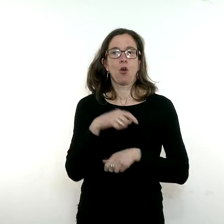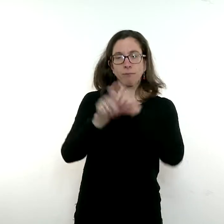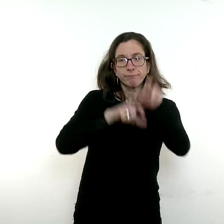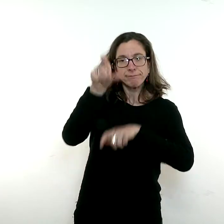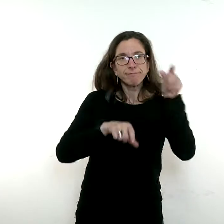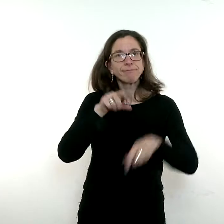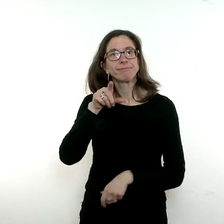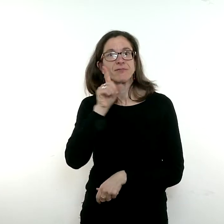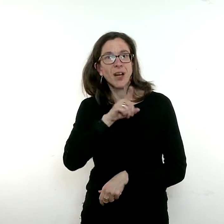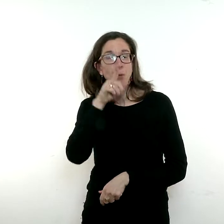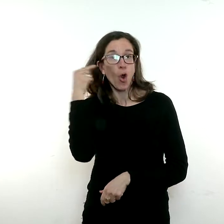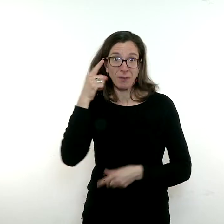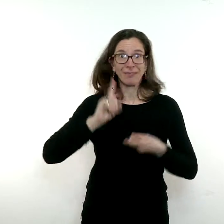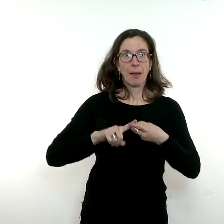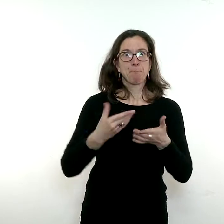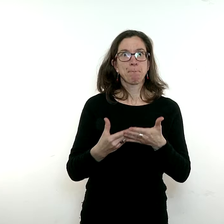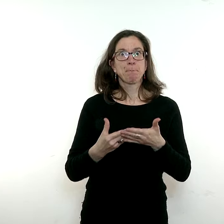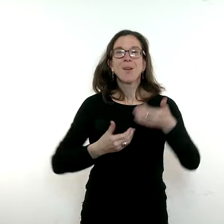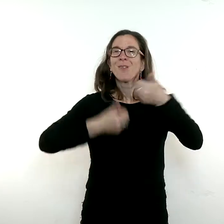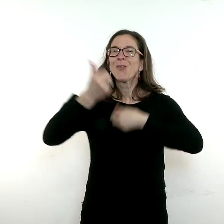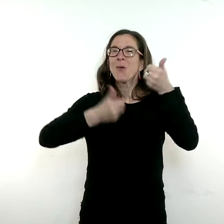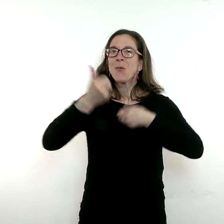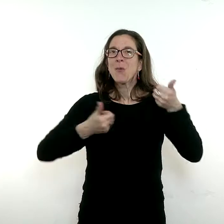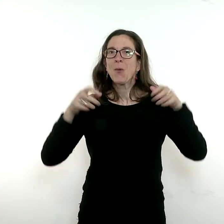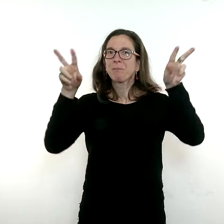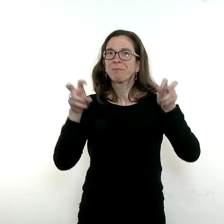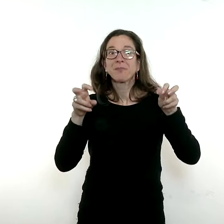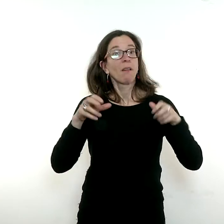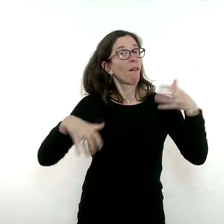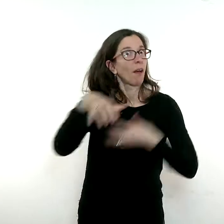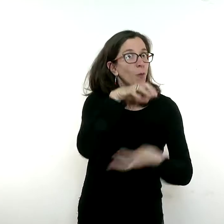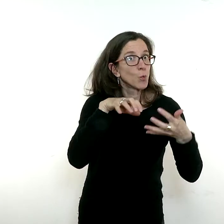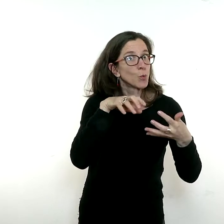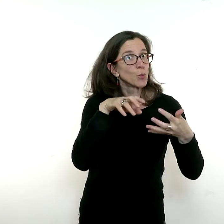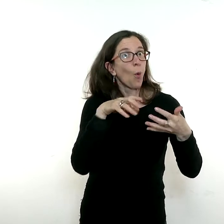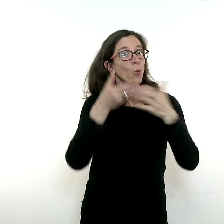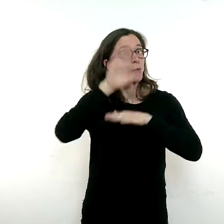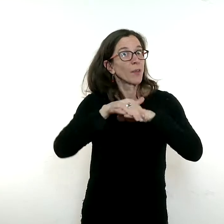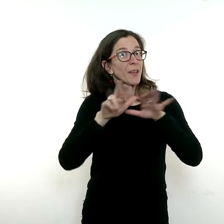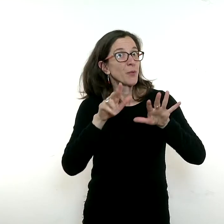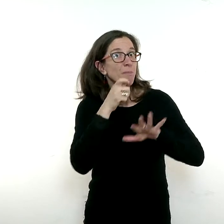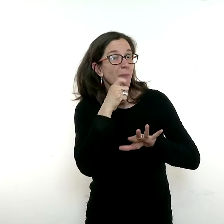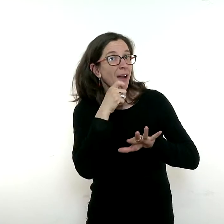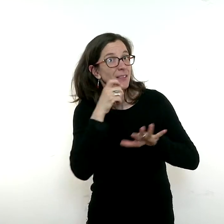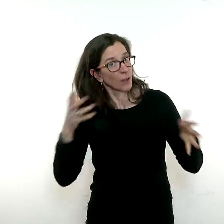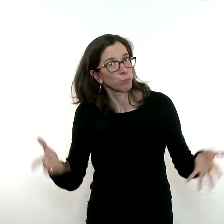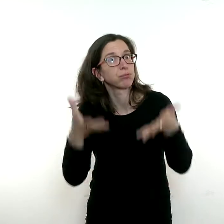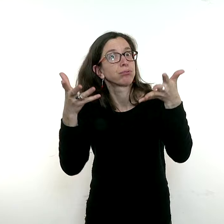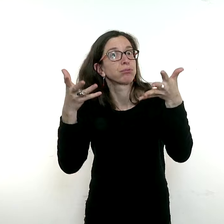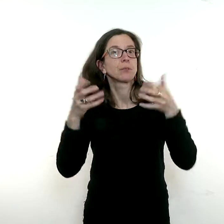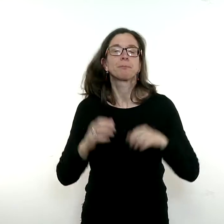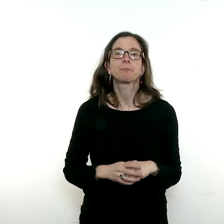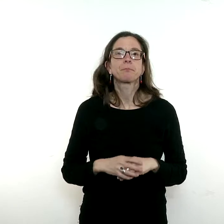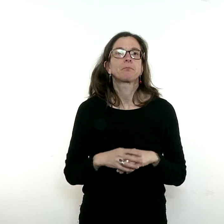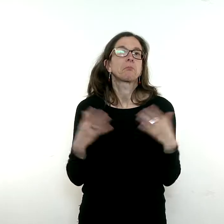a lancé un concours qui s'appelle Révolutionne ton 8 mars. Et donc l'objet, c'est de faire des films, ce qu'on appelle des films